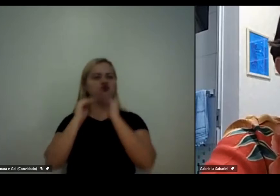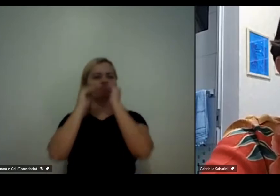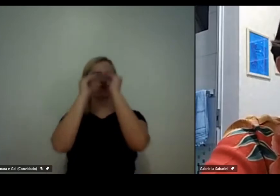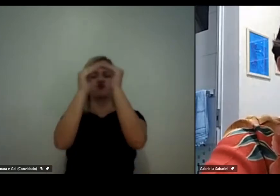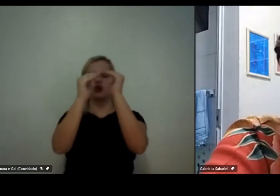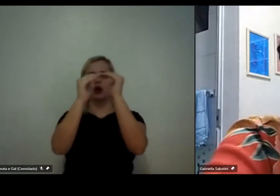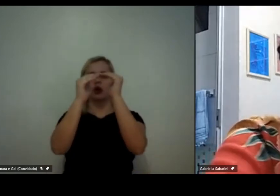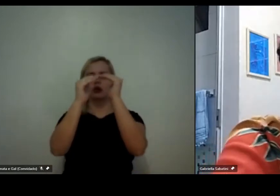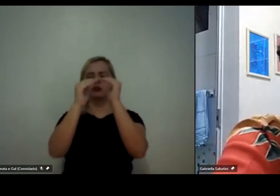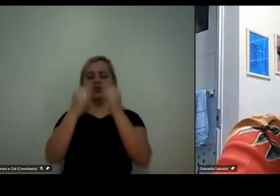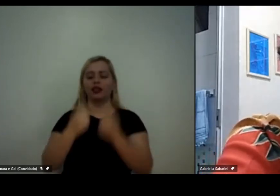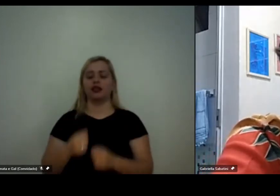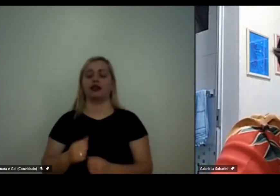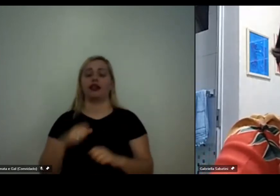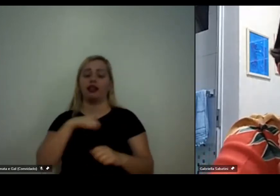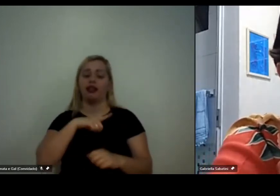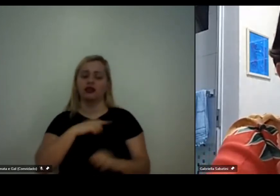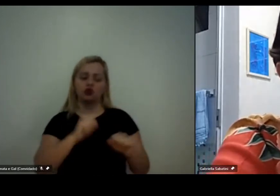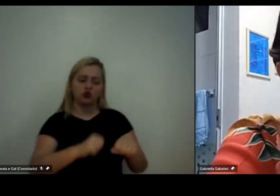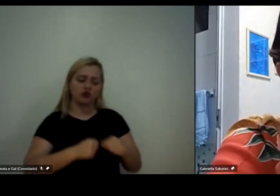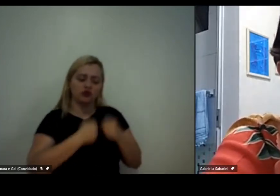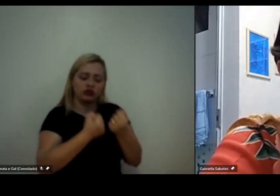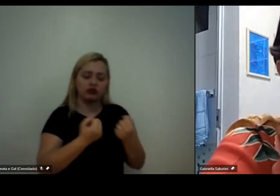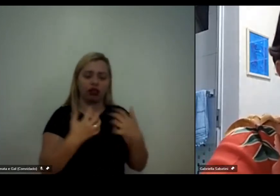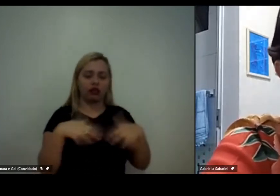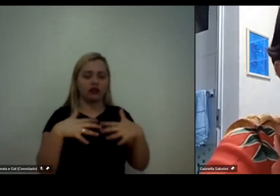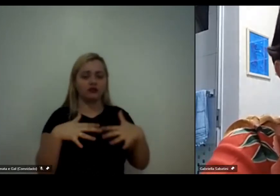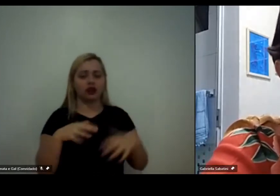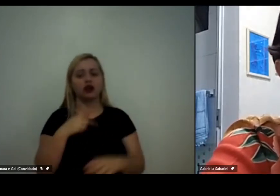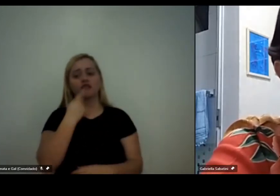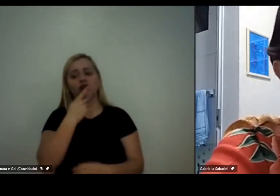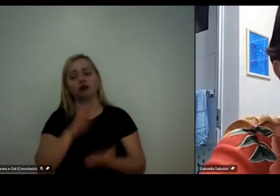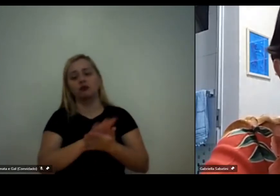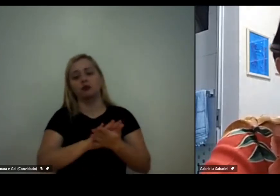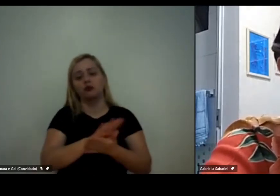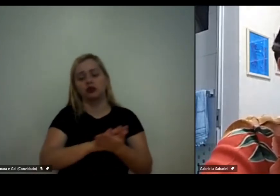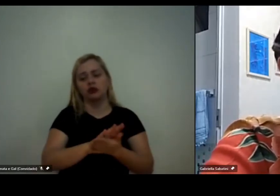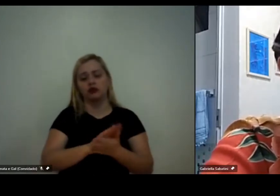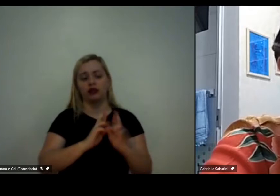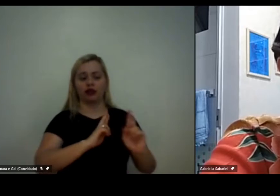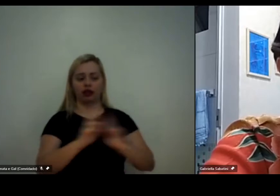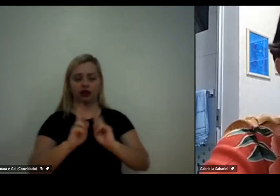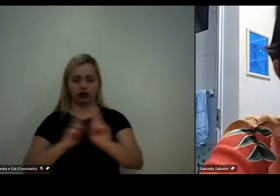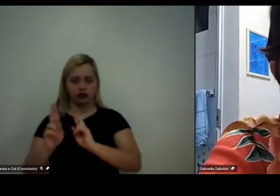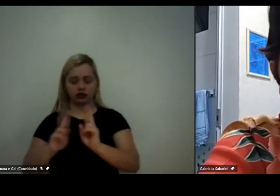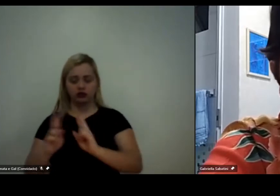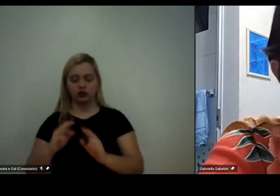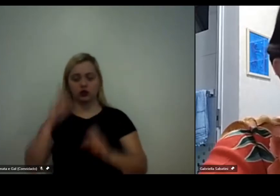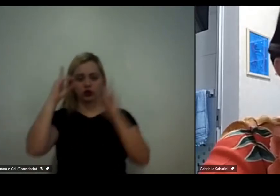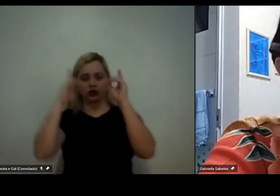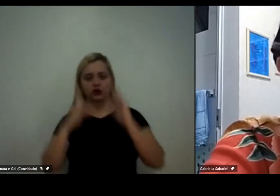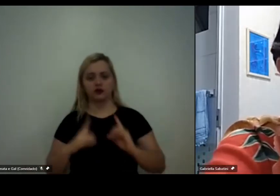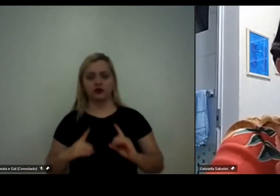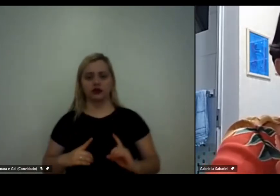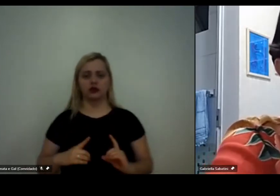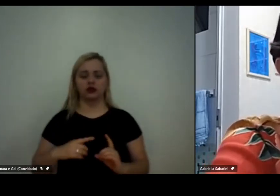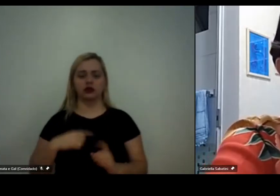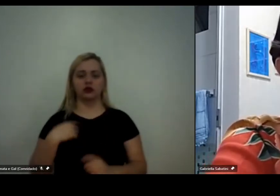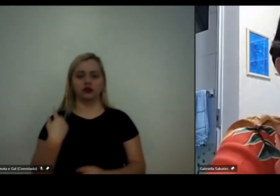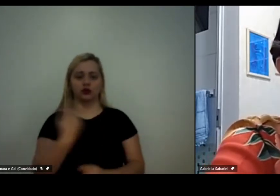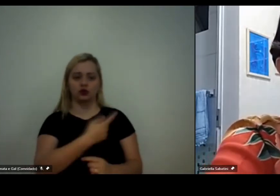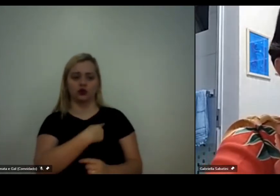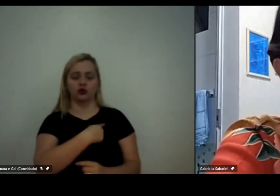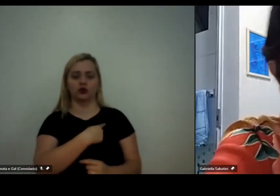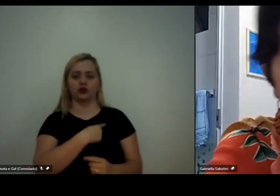que vive a força fraca do não dito. Mas no final, a relação entre deficiência e nós, ou entre angústia e todo o